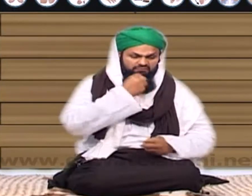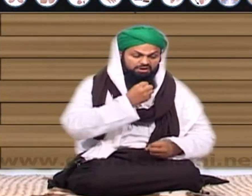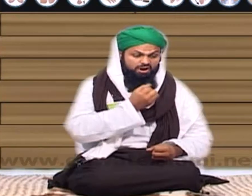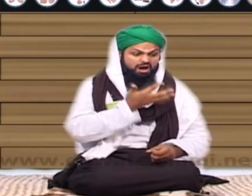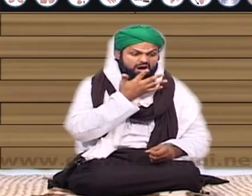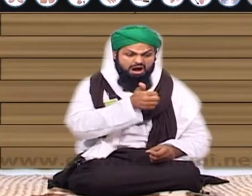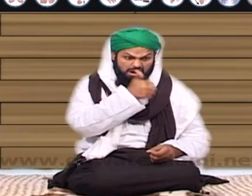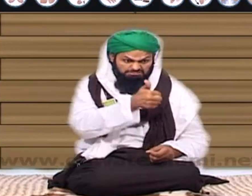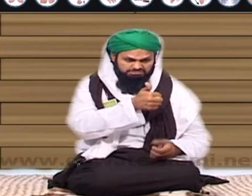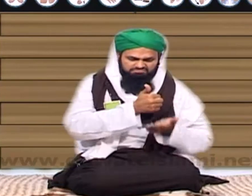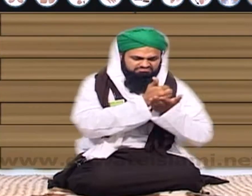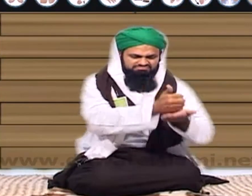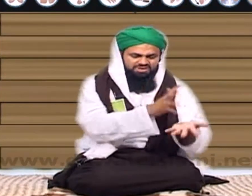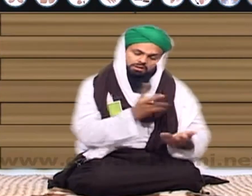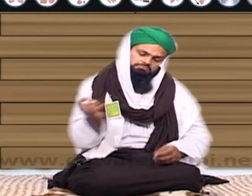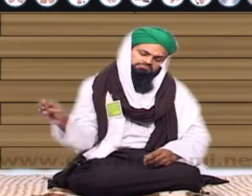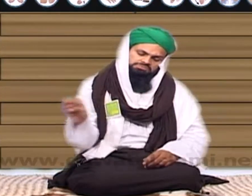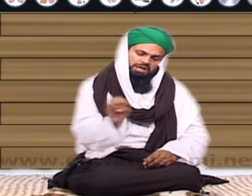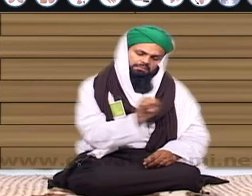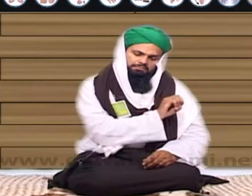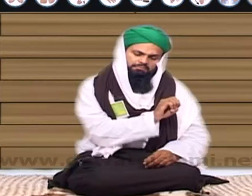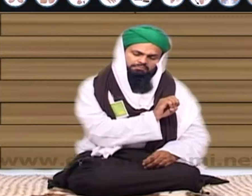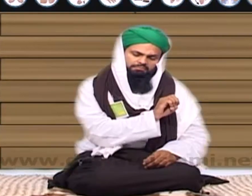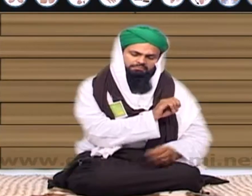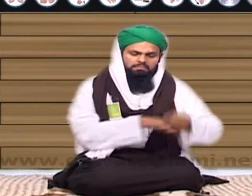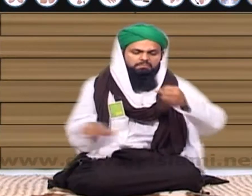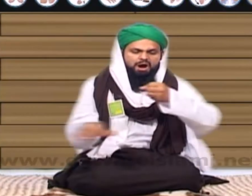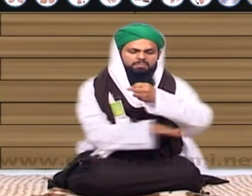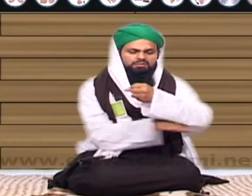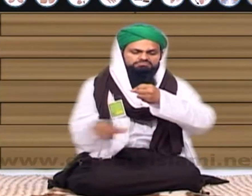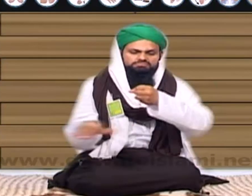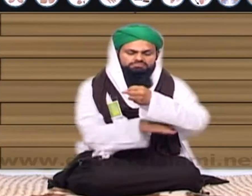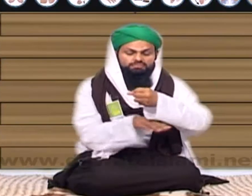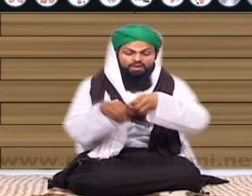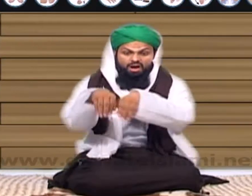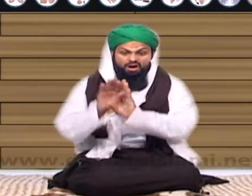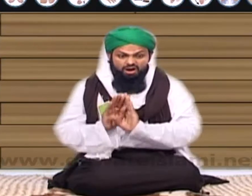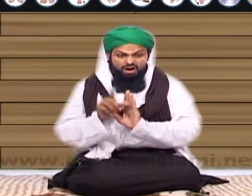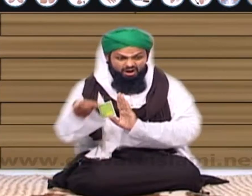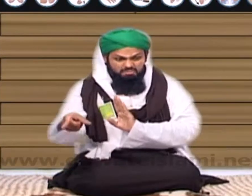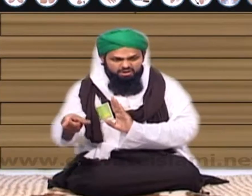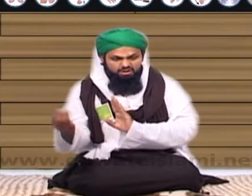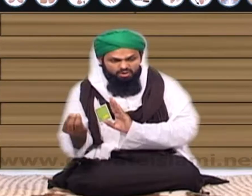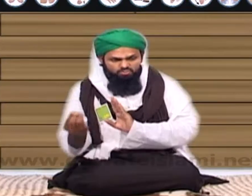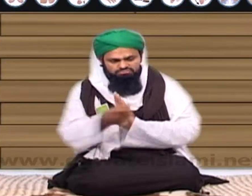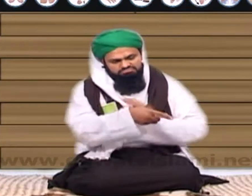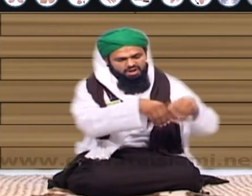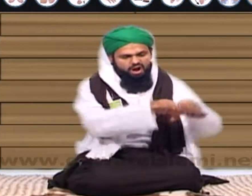قیمت کا کپڑا کفن میں آپ کے نہیں ہوگا، آپ کو وہی کپڑا جو قبر اس کو ملی وہی قبر آپ کو ملے گی، اسی خطے میں